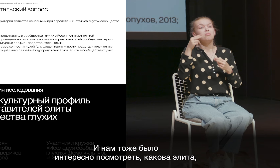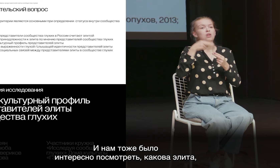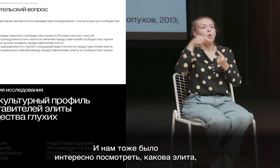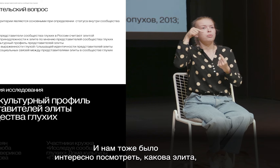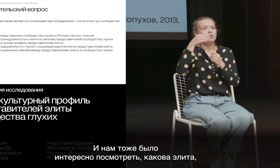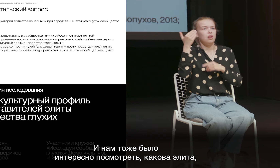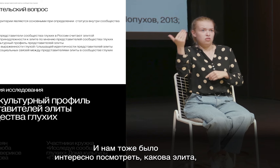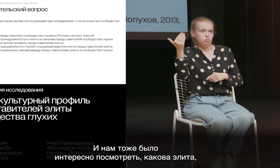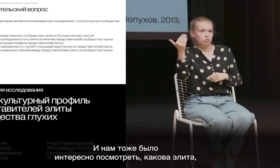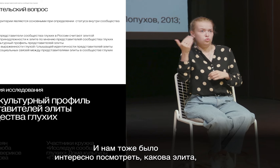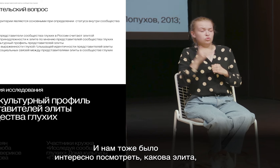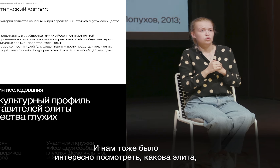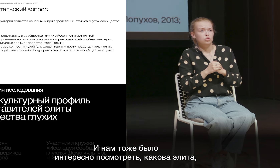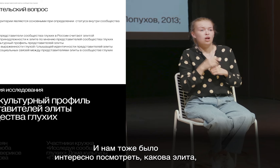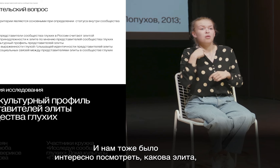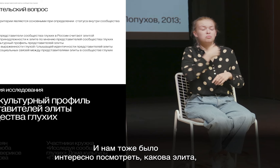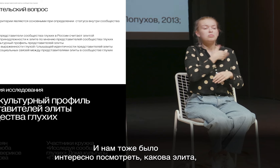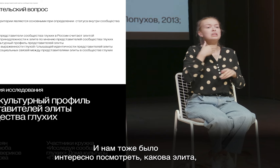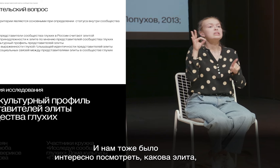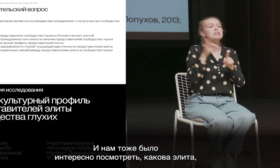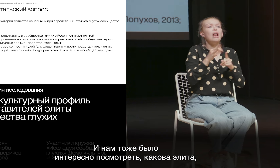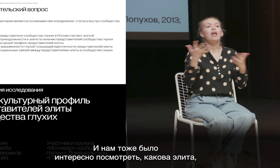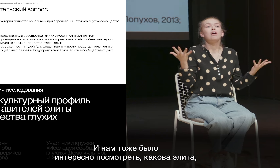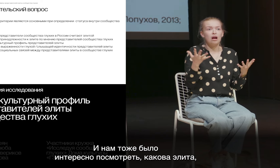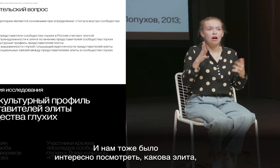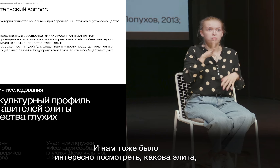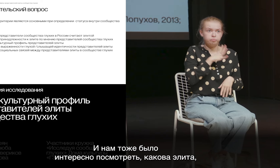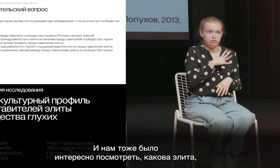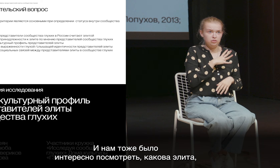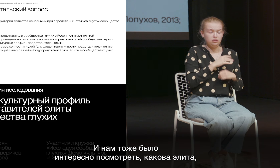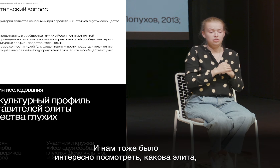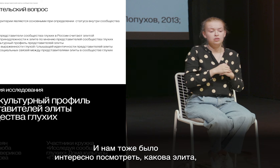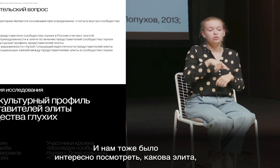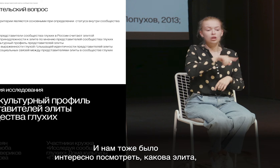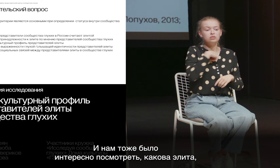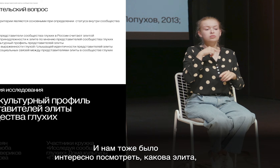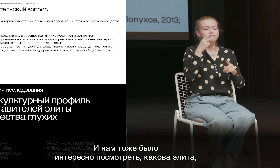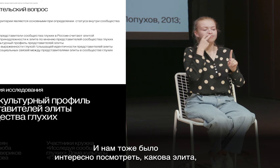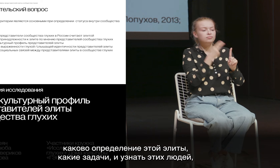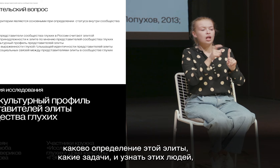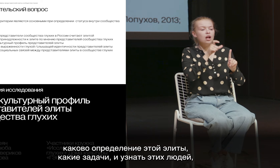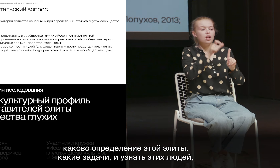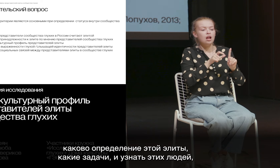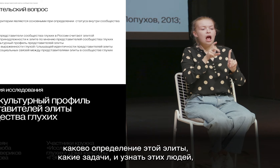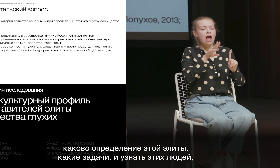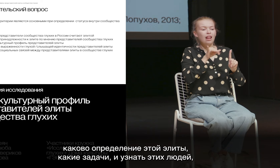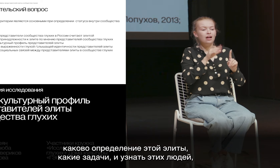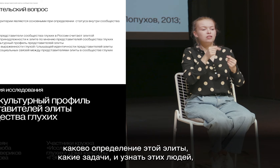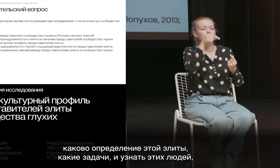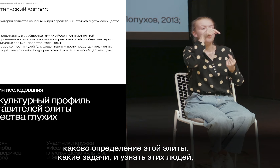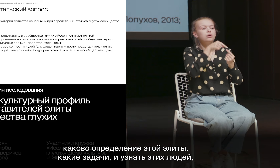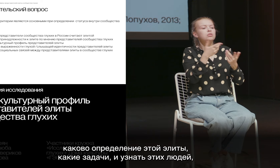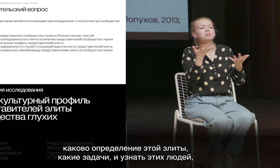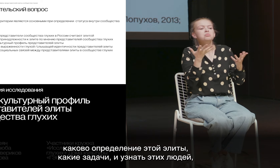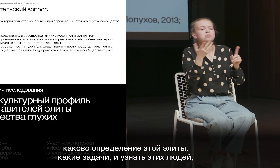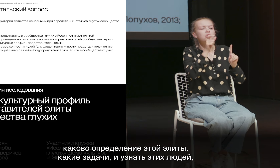году. И в 2013 году, и мы изучали тоже эту тему, и нам тоже было интересно посмотреть, какова элита,